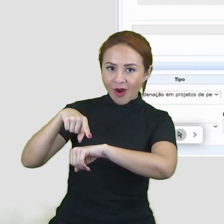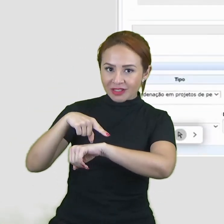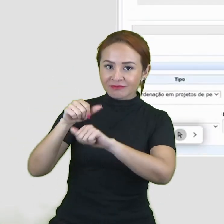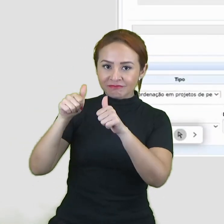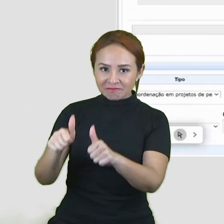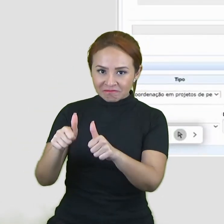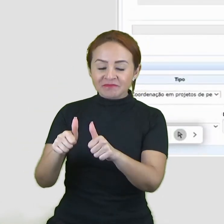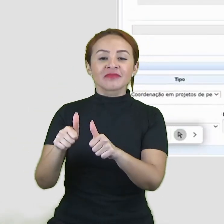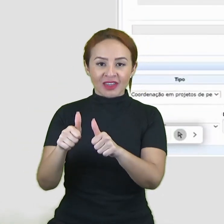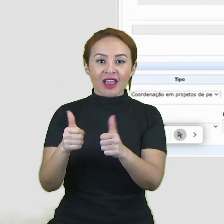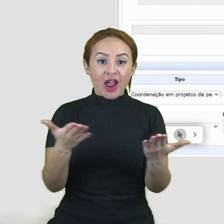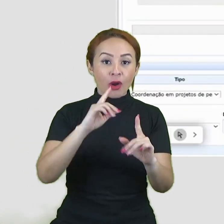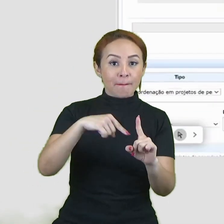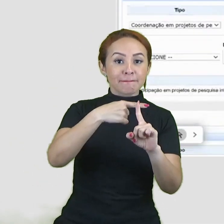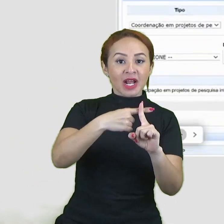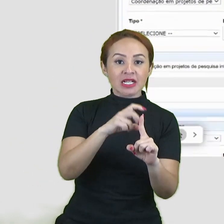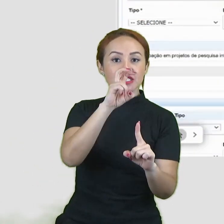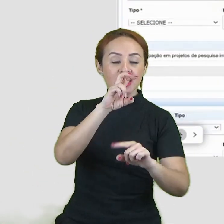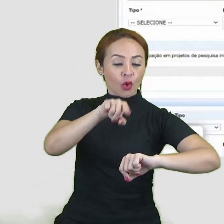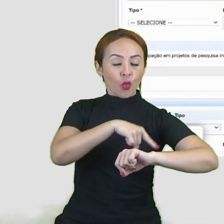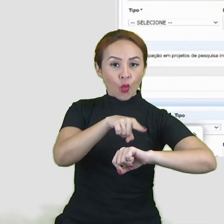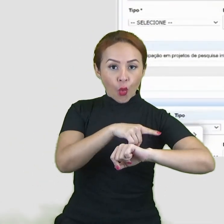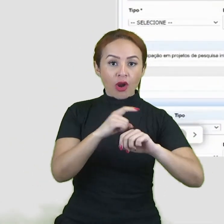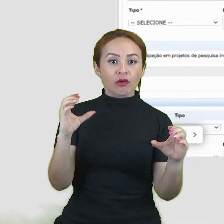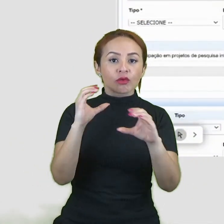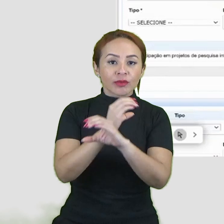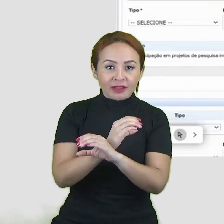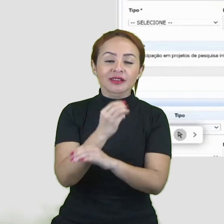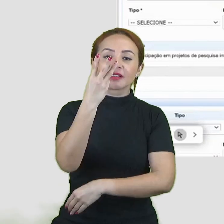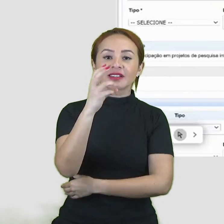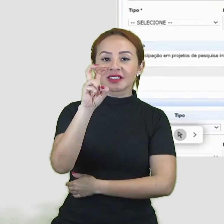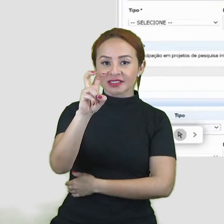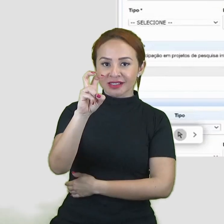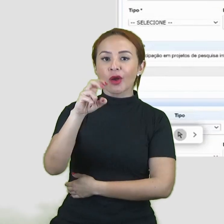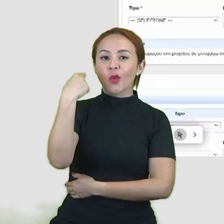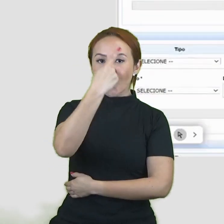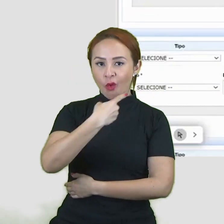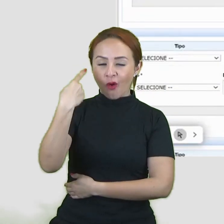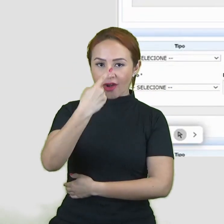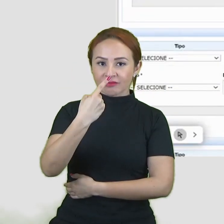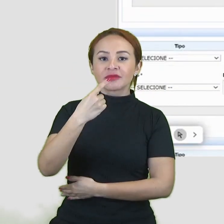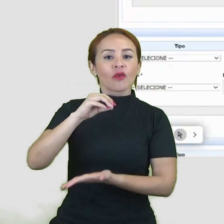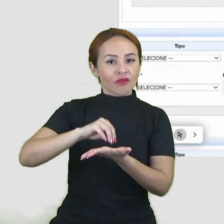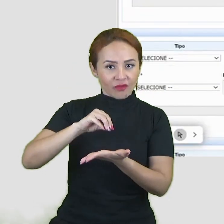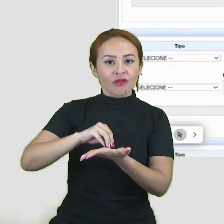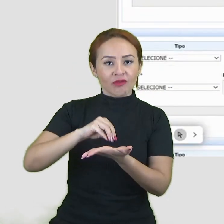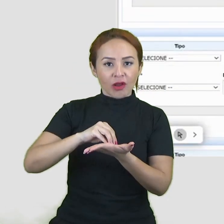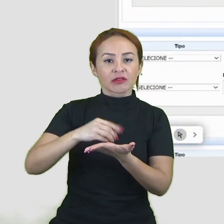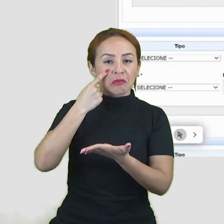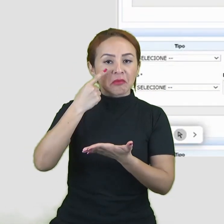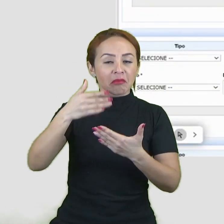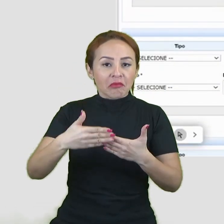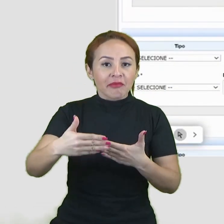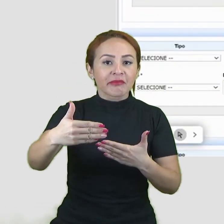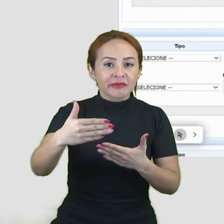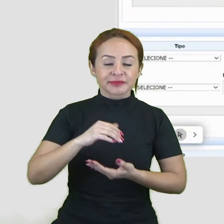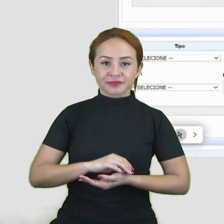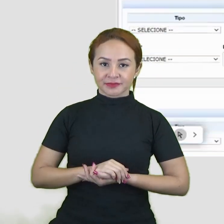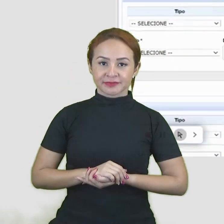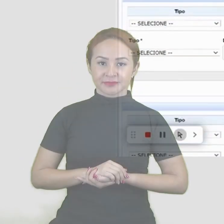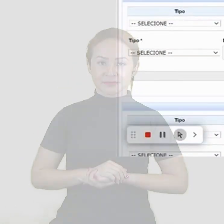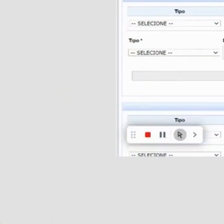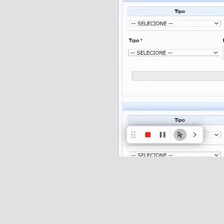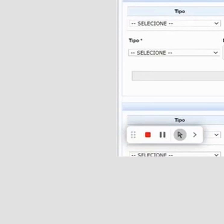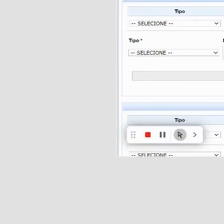tinha 30 horas de atividade de ensino, mais 5 horas de atividade de pesquisa, nós temos uma carga horária de 35